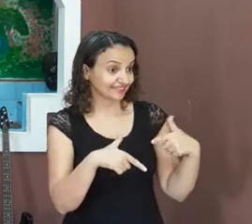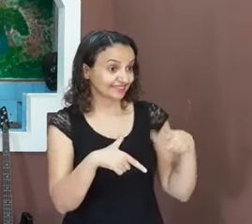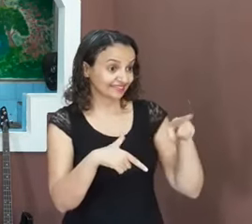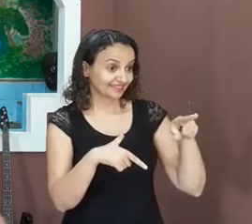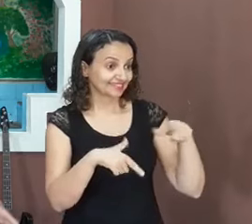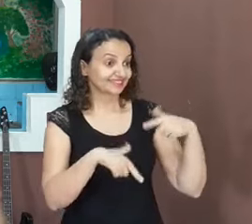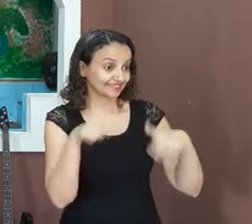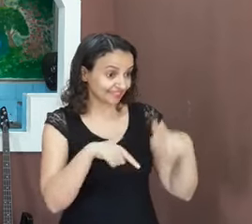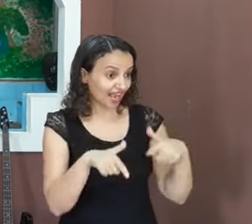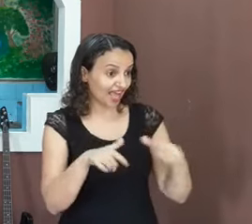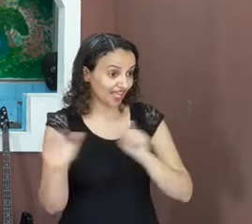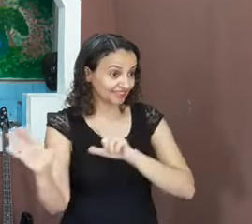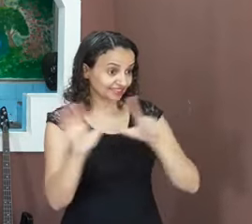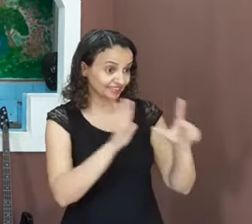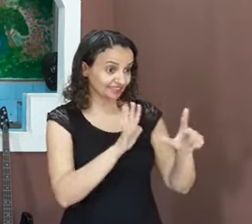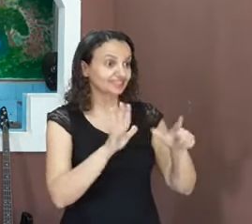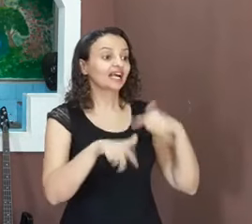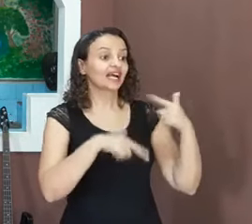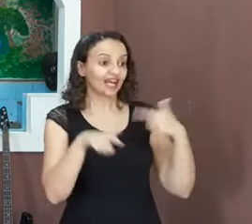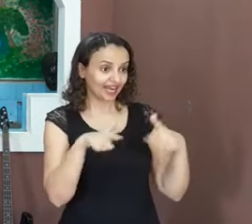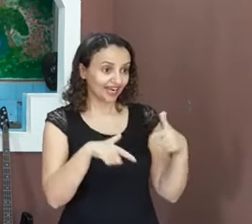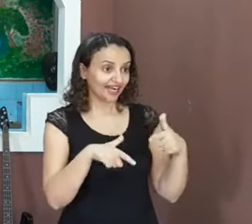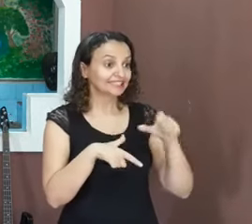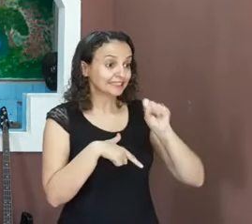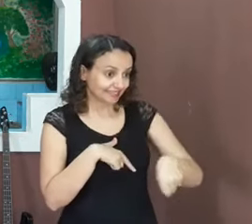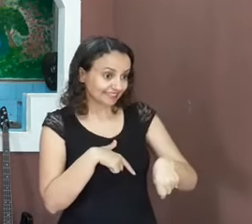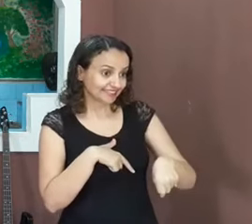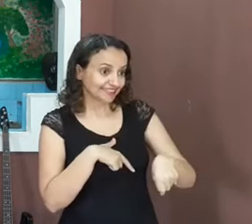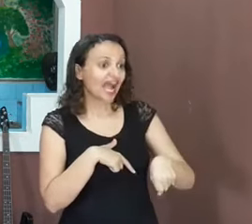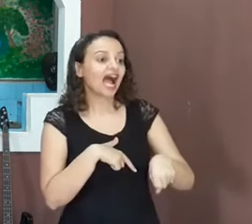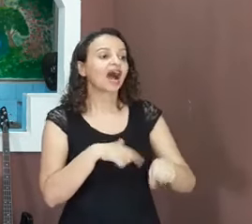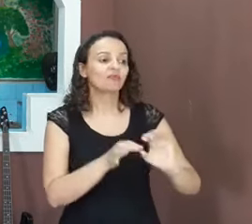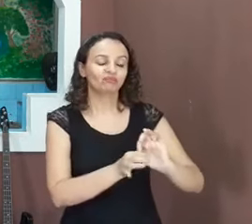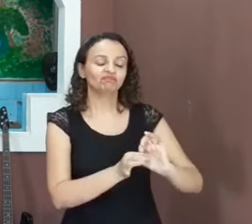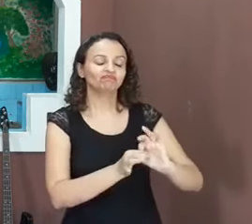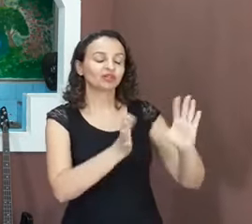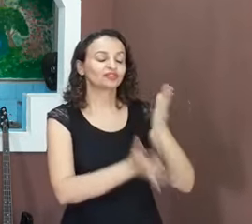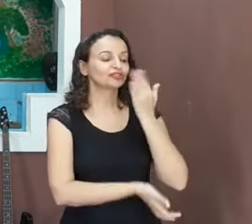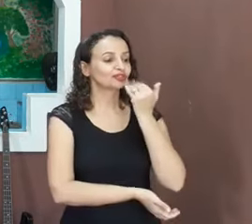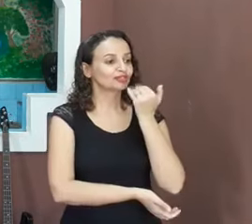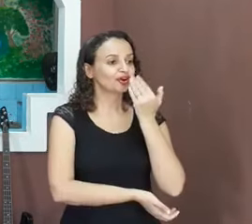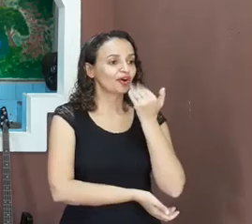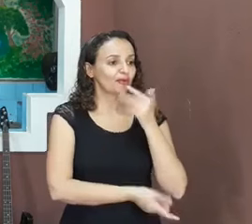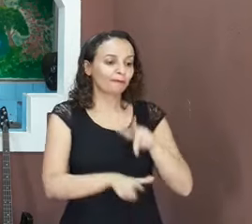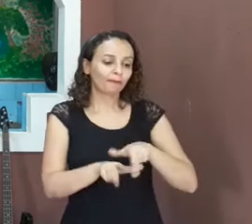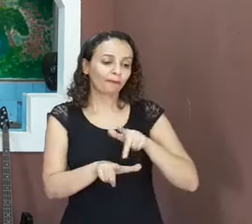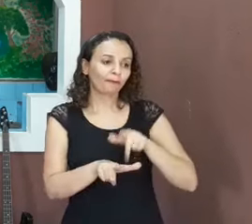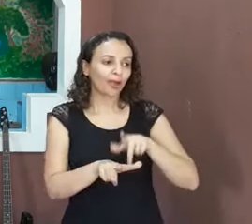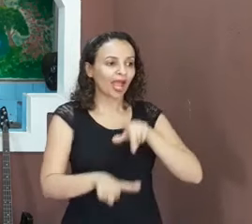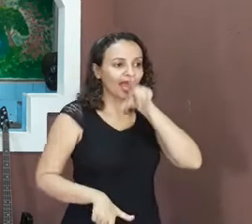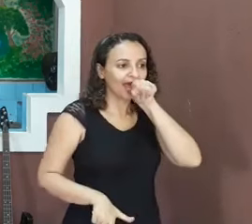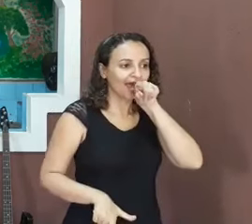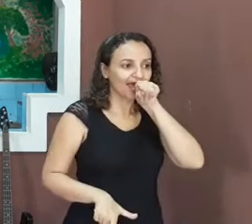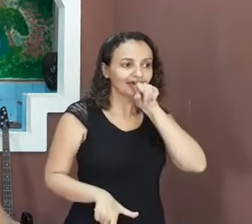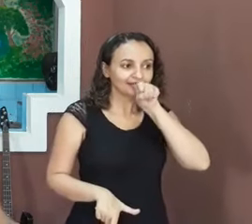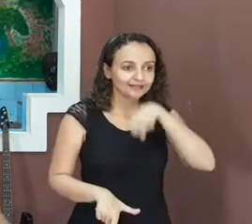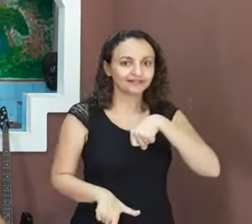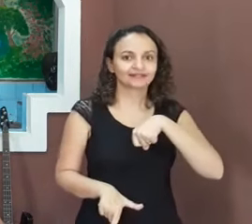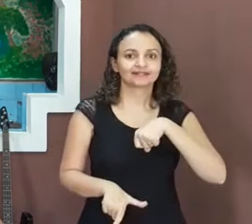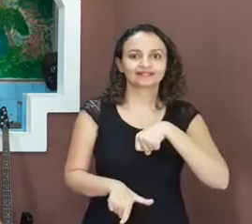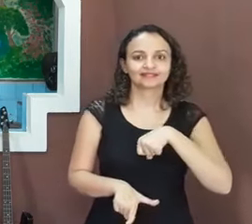Hã? Você trabalhou essa semana? Sim? Então tem direito a comer um pedaço de frango. Tá bom? Isso